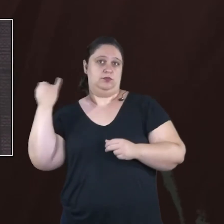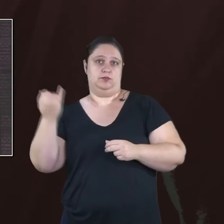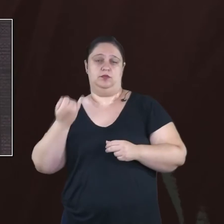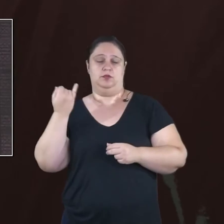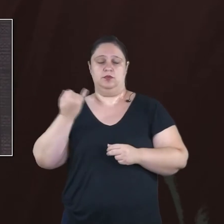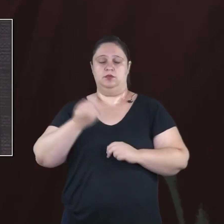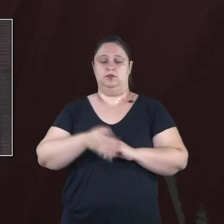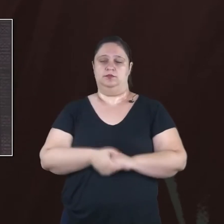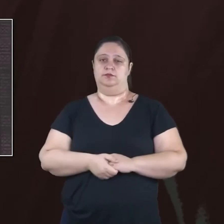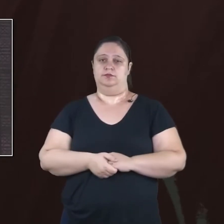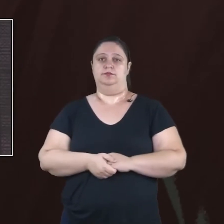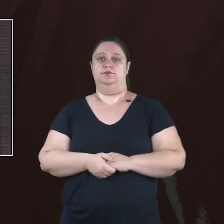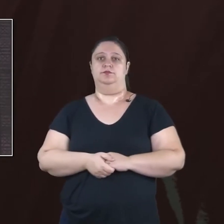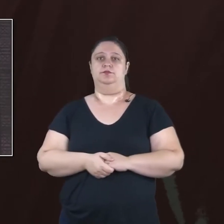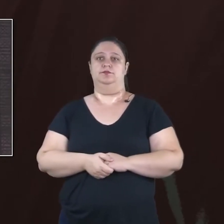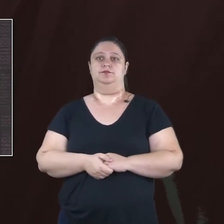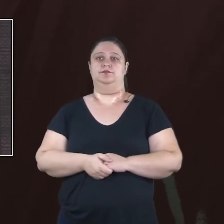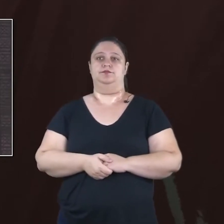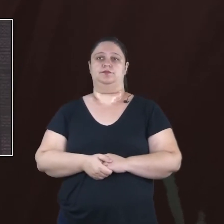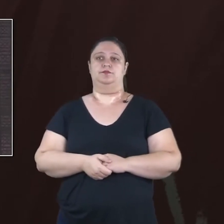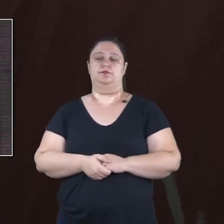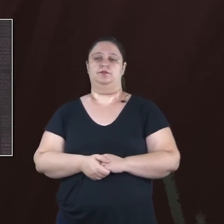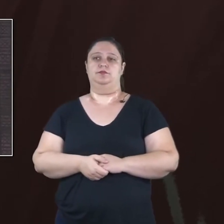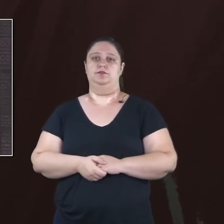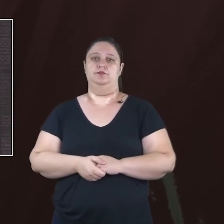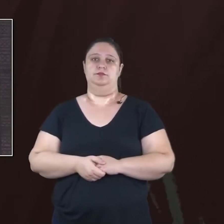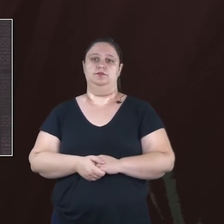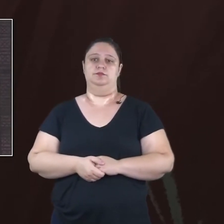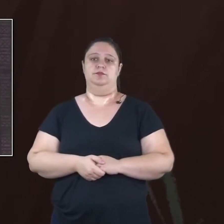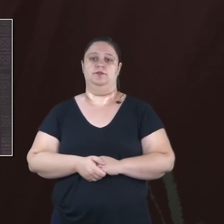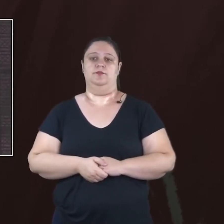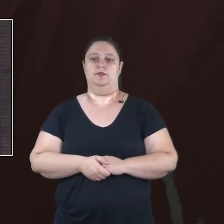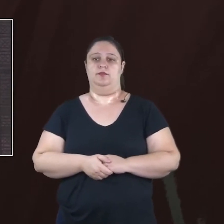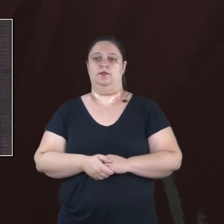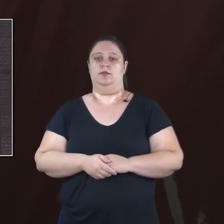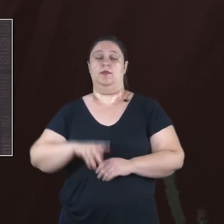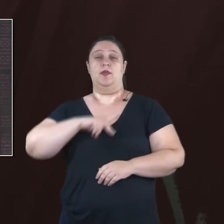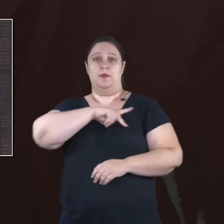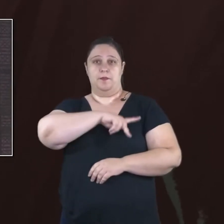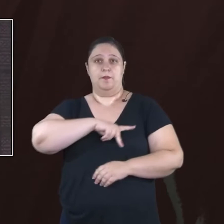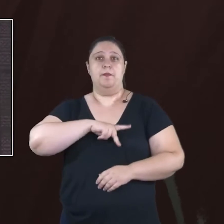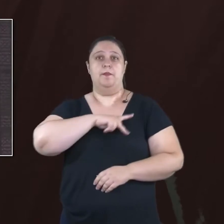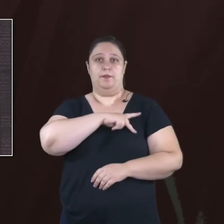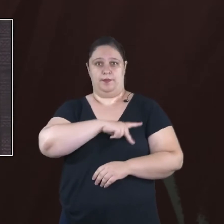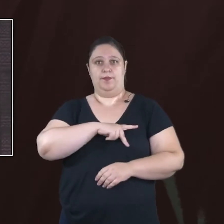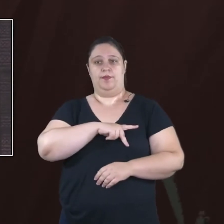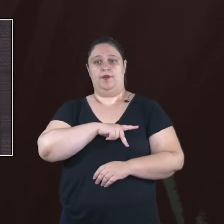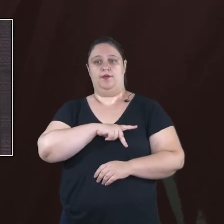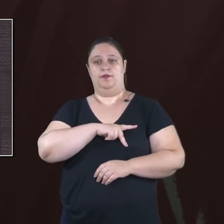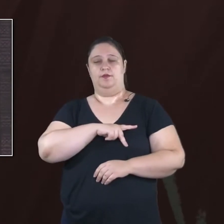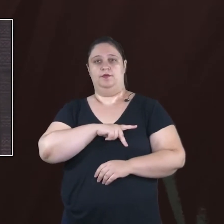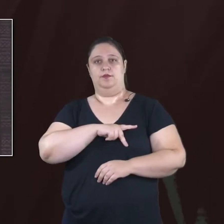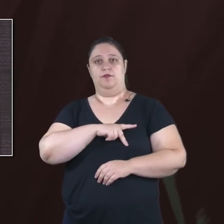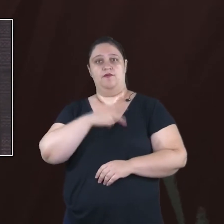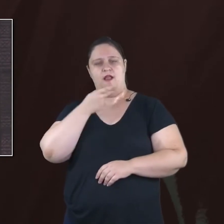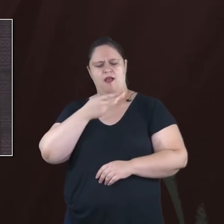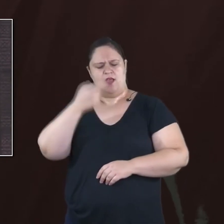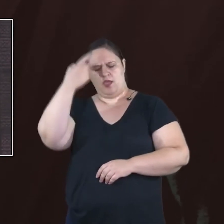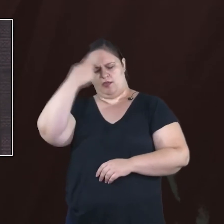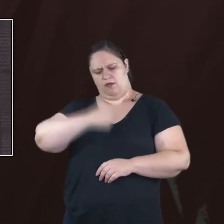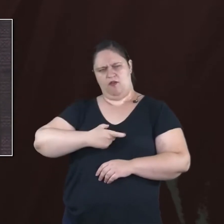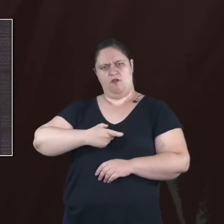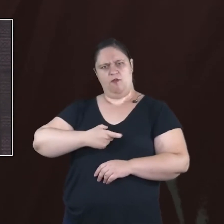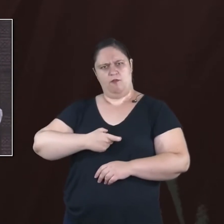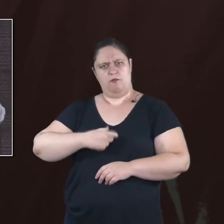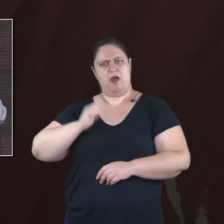Coríntios 6, versículo 4. Paulo se recomendava como um apóstolo verdadeiro de Deus.